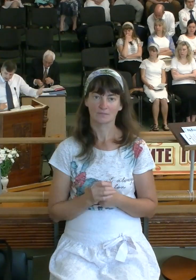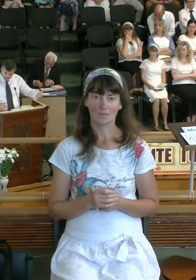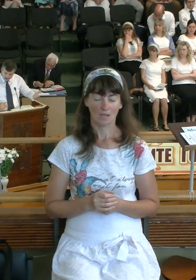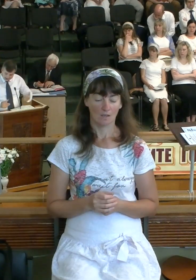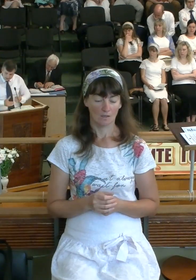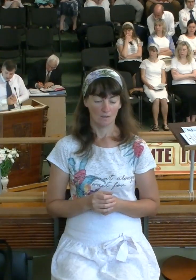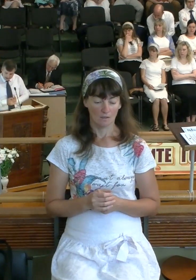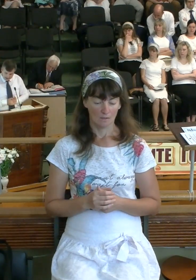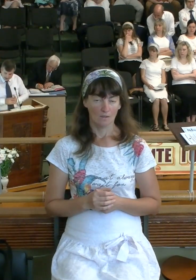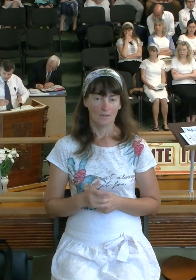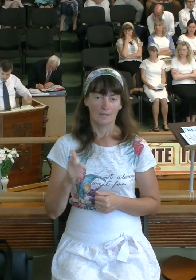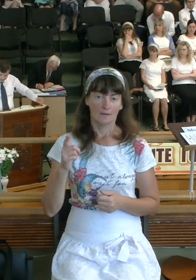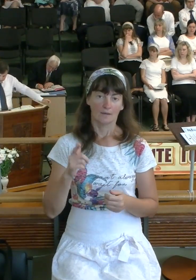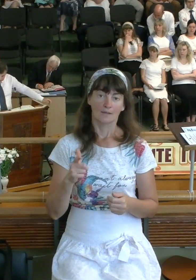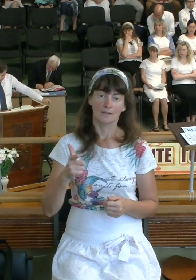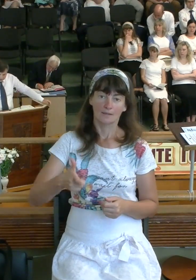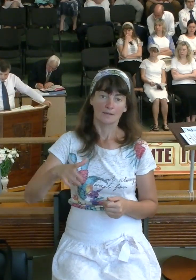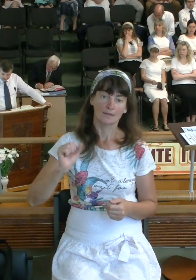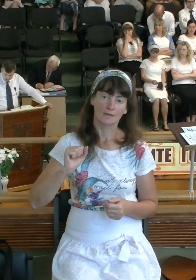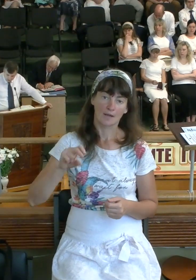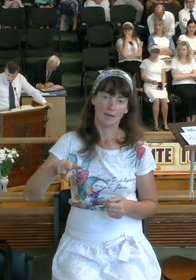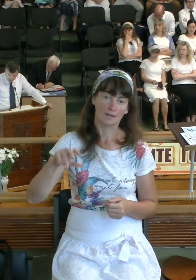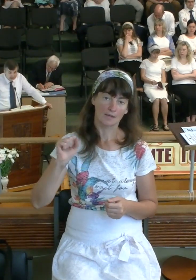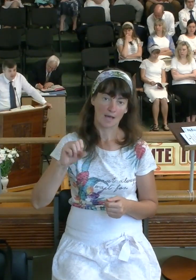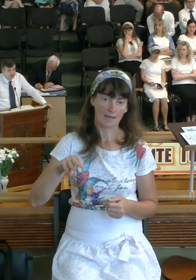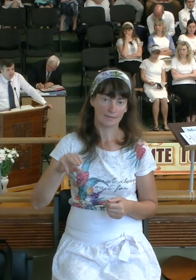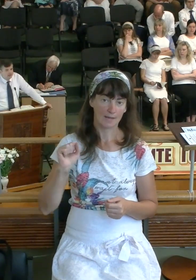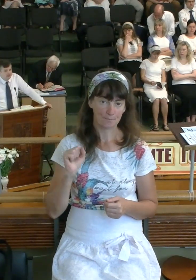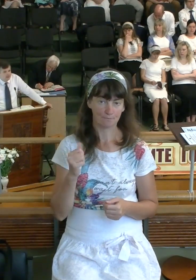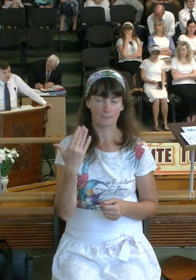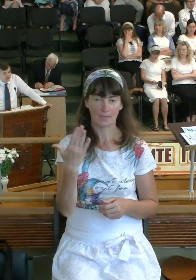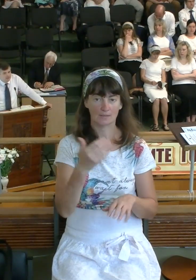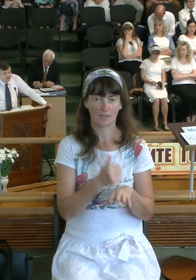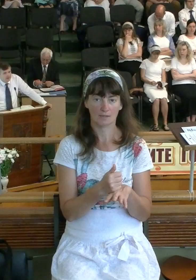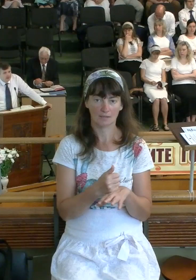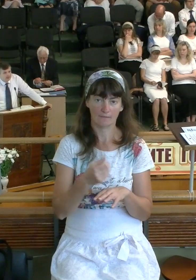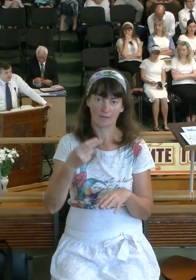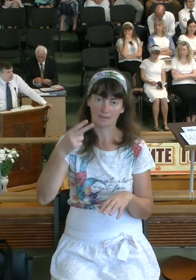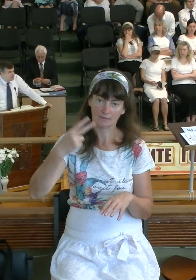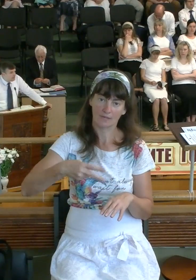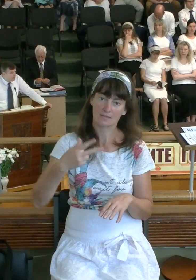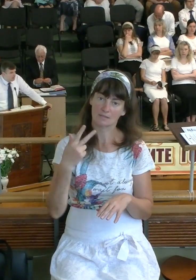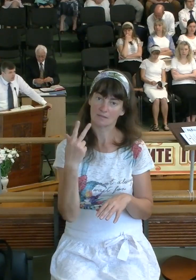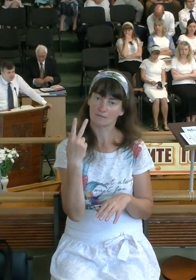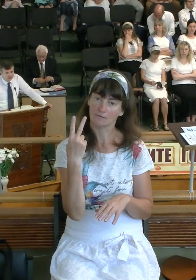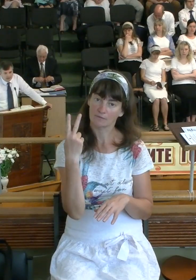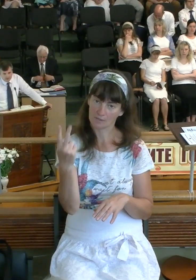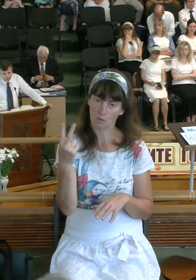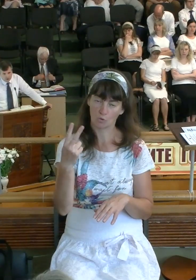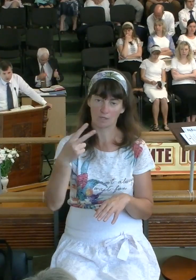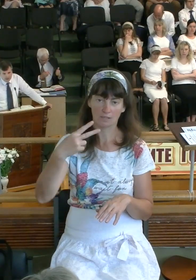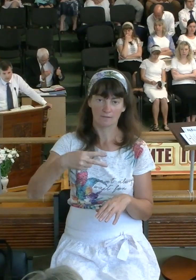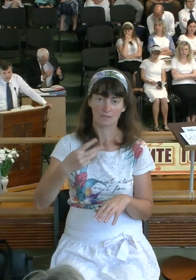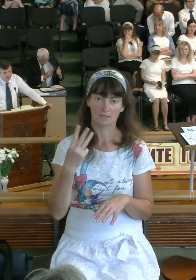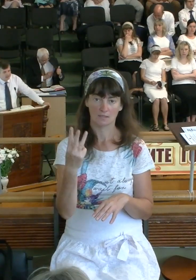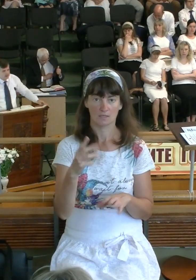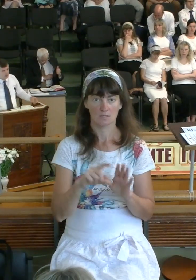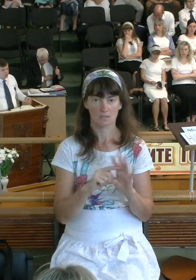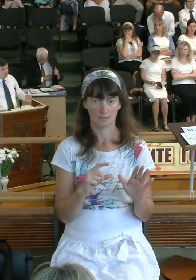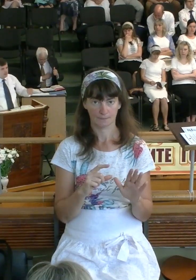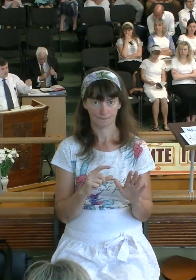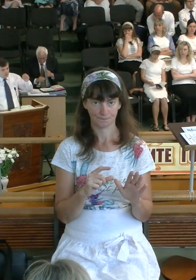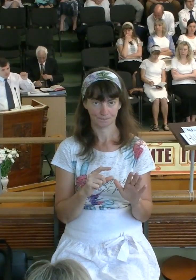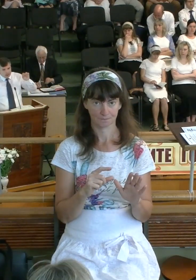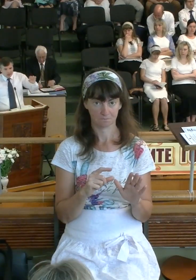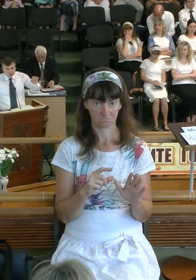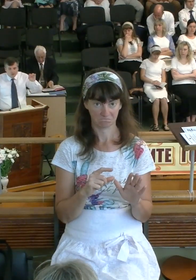это место Галатам, 5 глава, 22 и 23 стих, они, знаете, они меня приводят всегда в смущение. Когда я